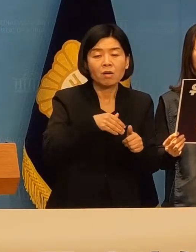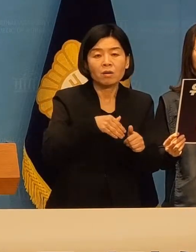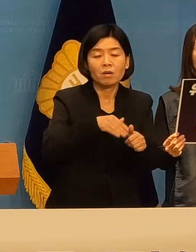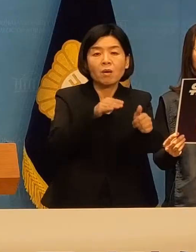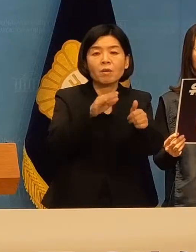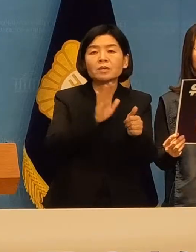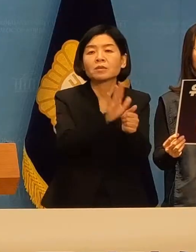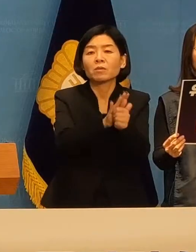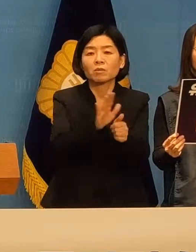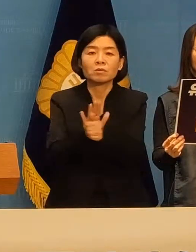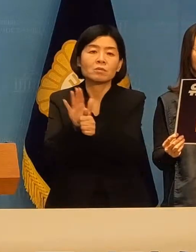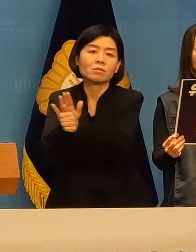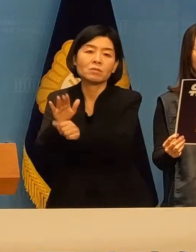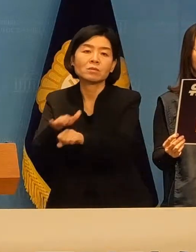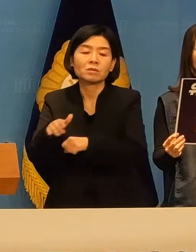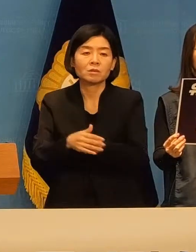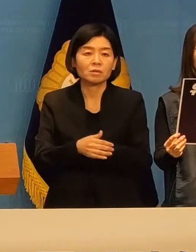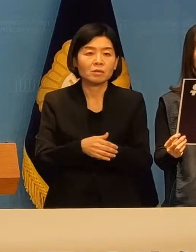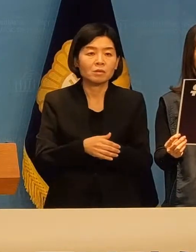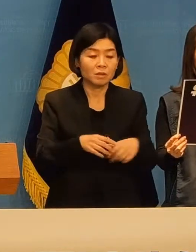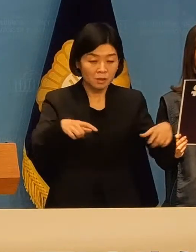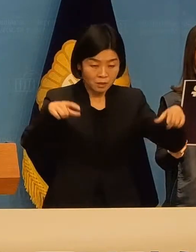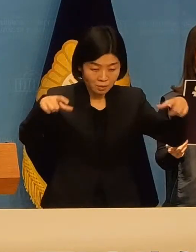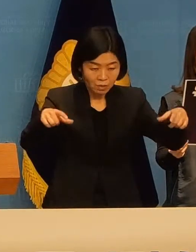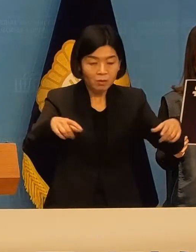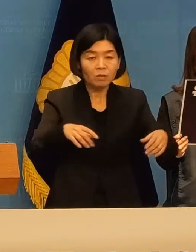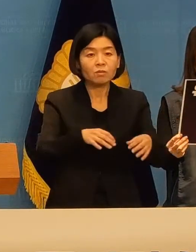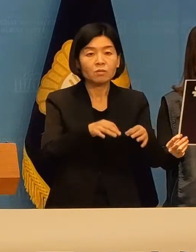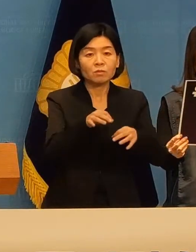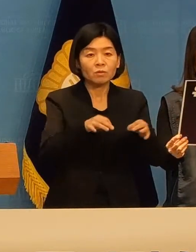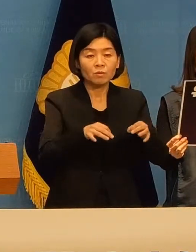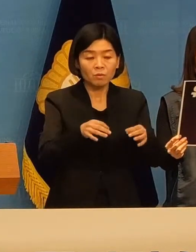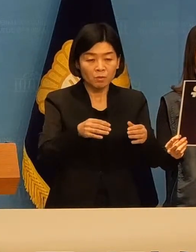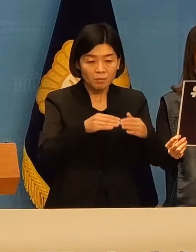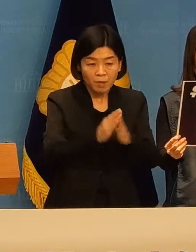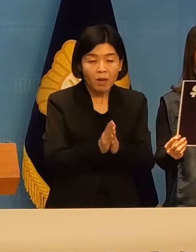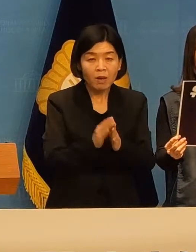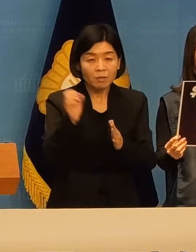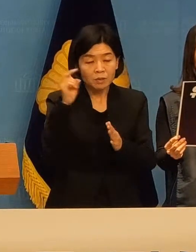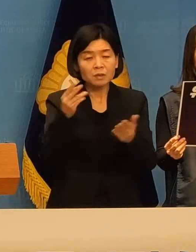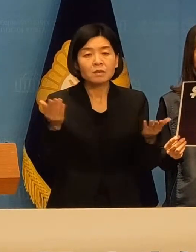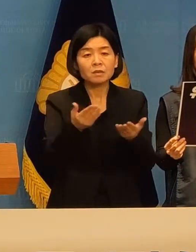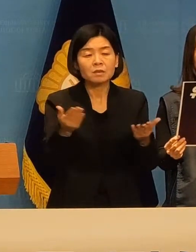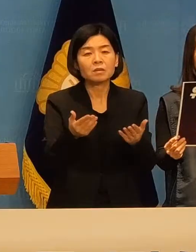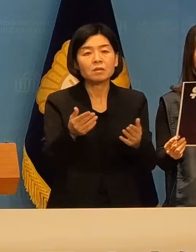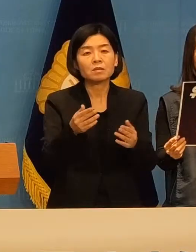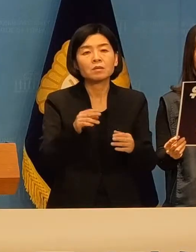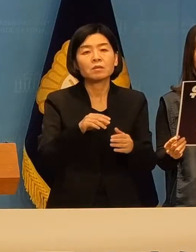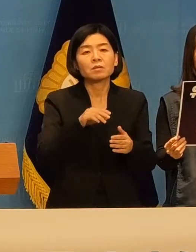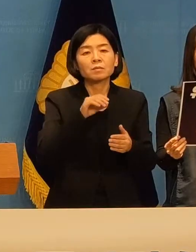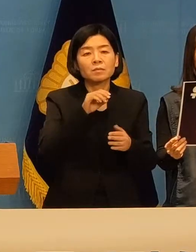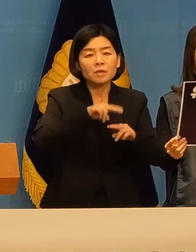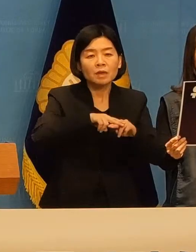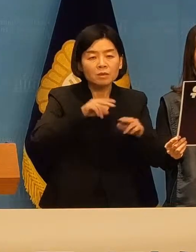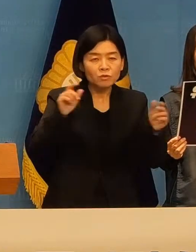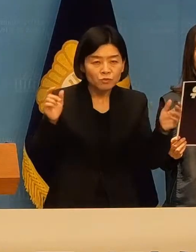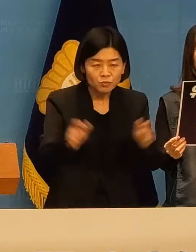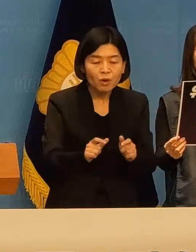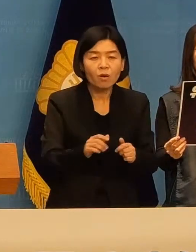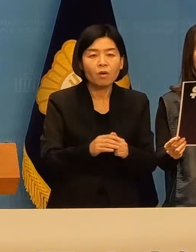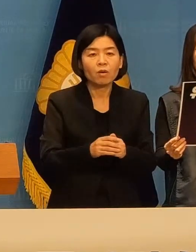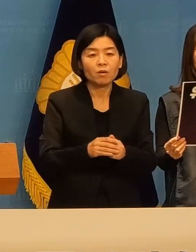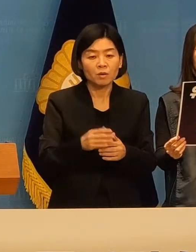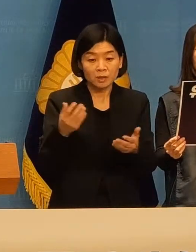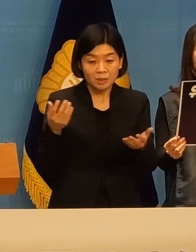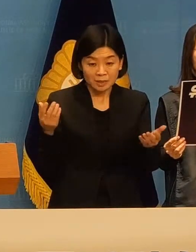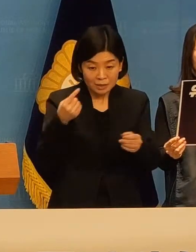지역에서 유통매장의 폐점은 일자리 소멸이기도 하거니와 지역사회 생활 편의성을 현저히 떨어뜨려 지역